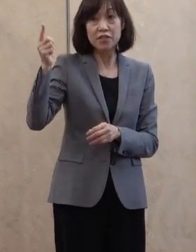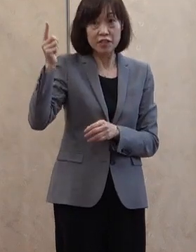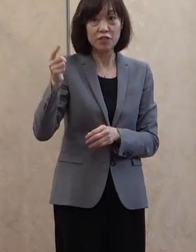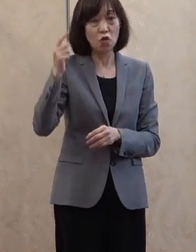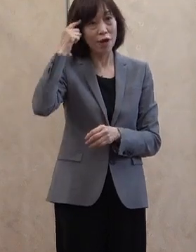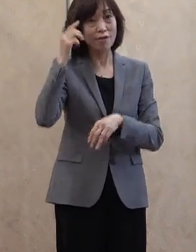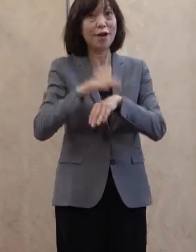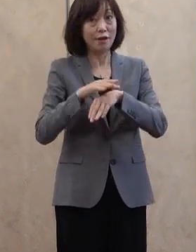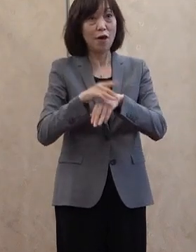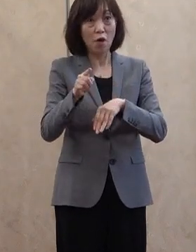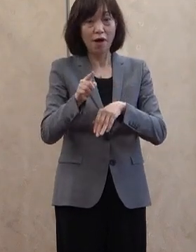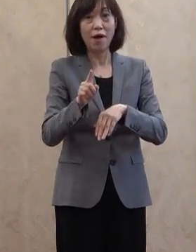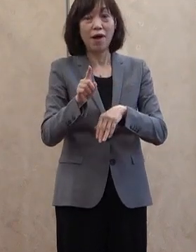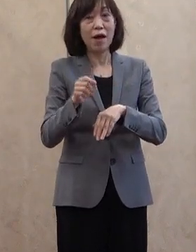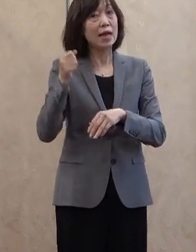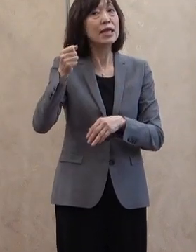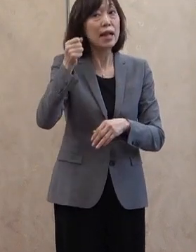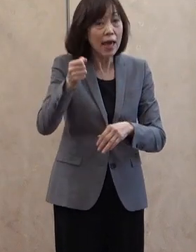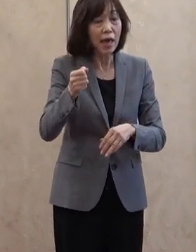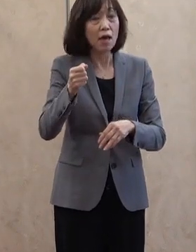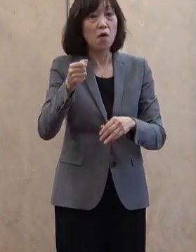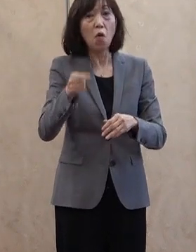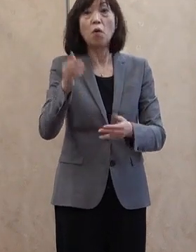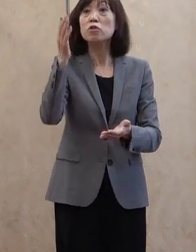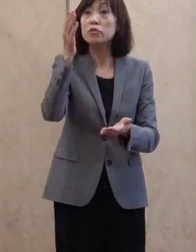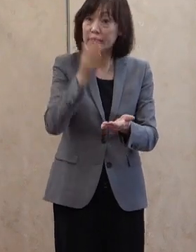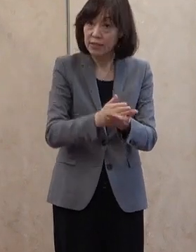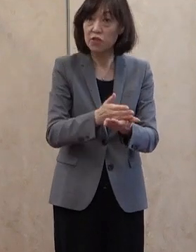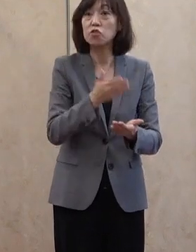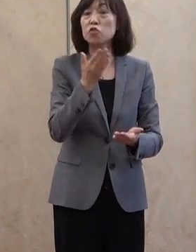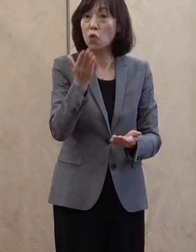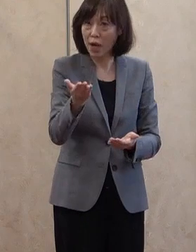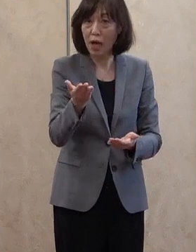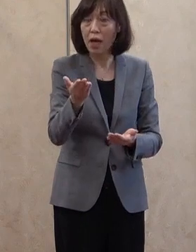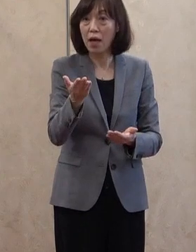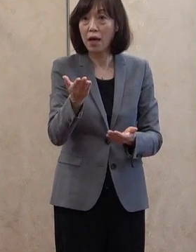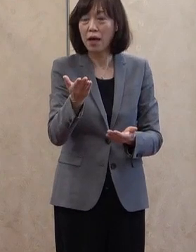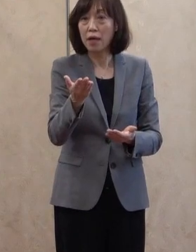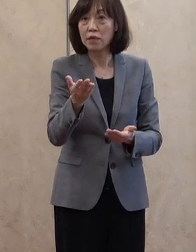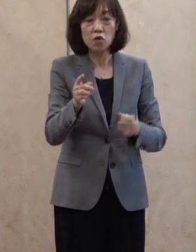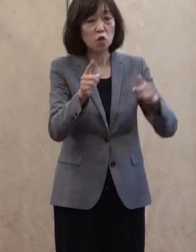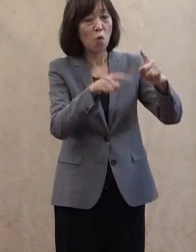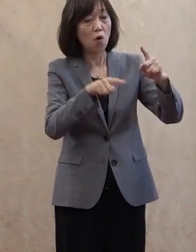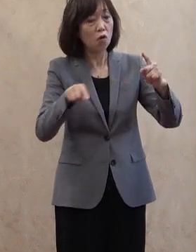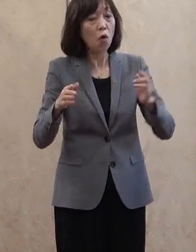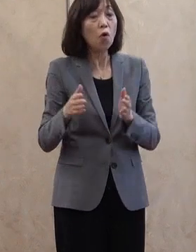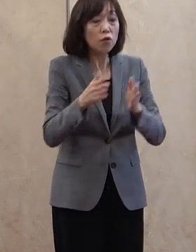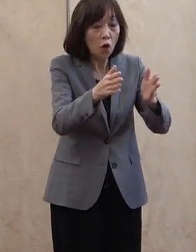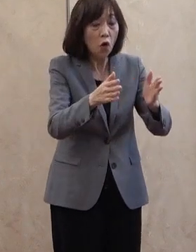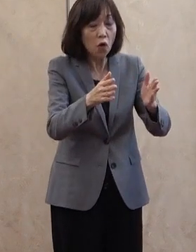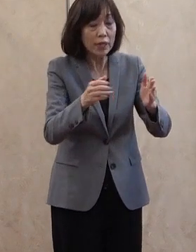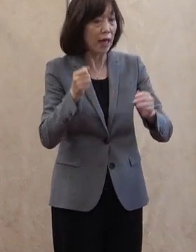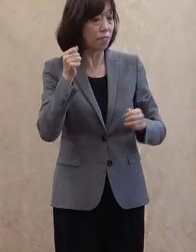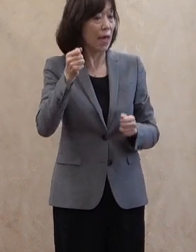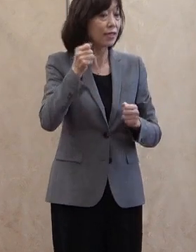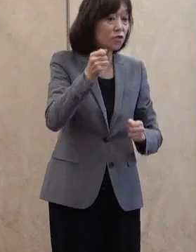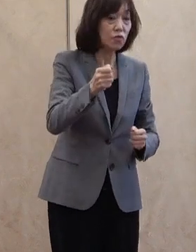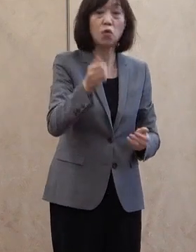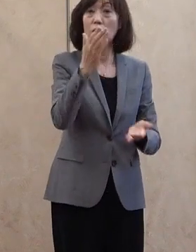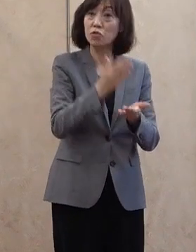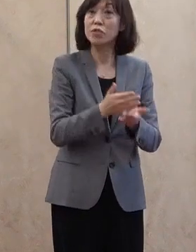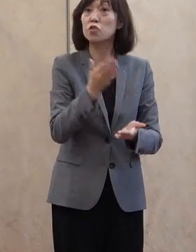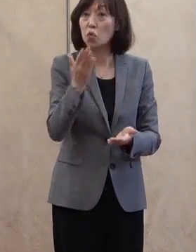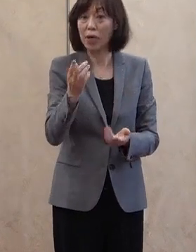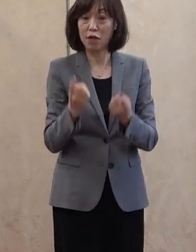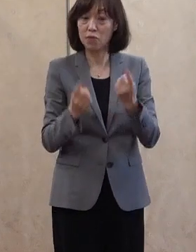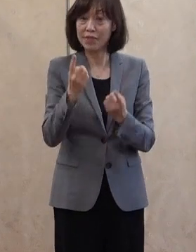ですね、聖火リレーそのものを中止するというご認識なのか、それとも行動における聖火リレーを中止するというご認識なのか、どちらで